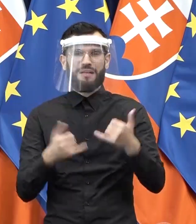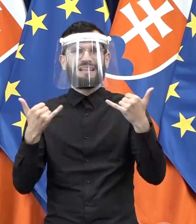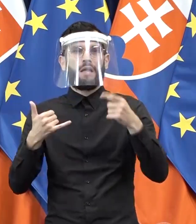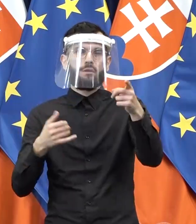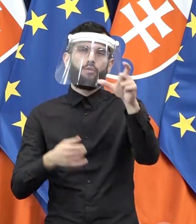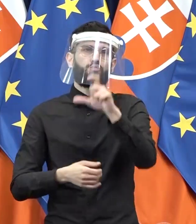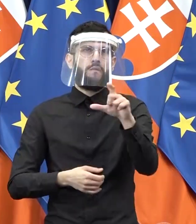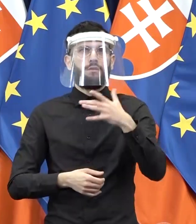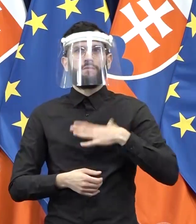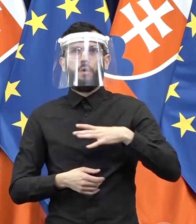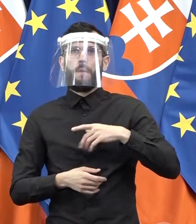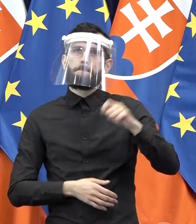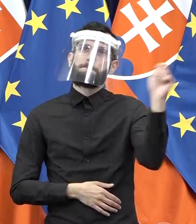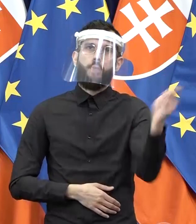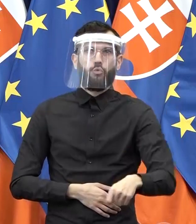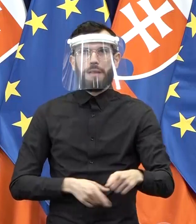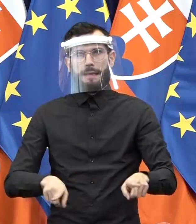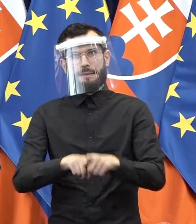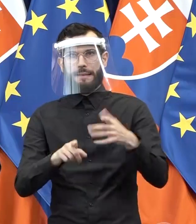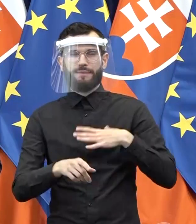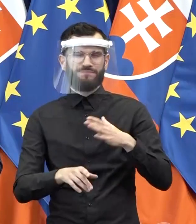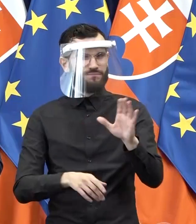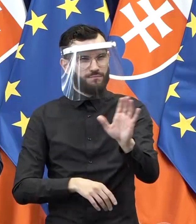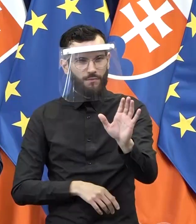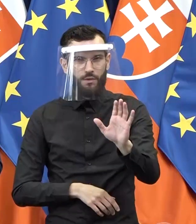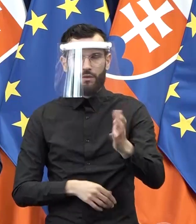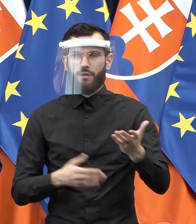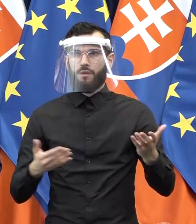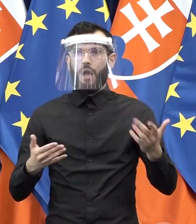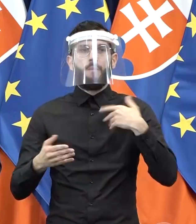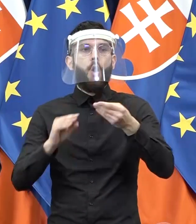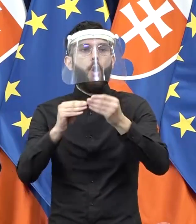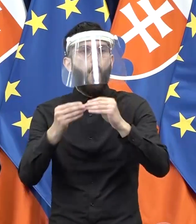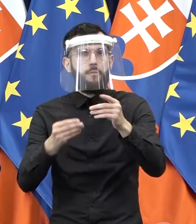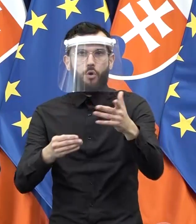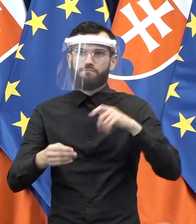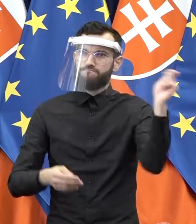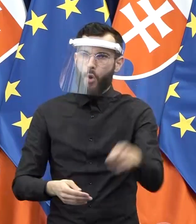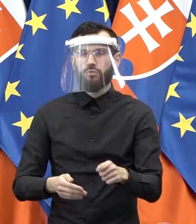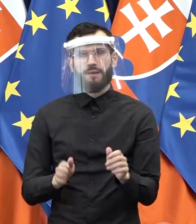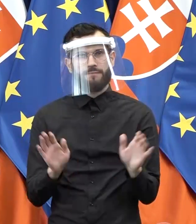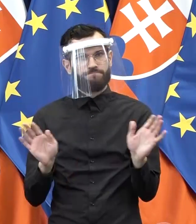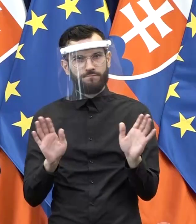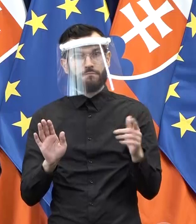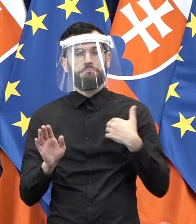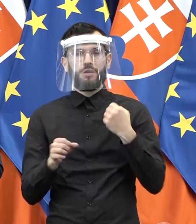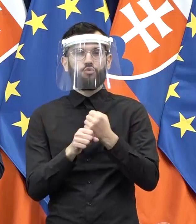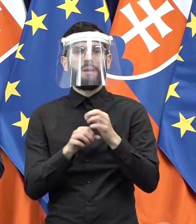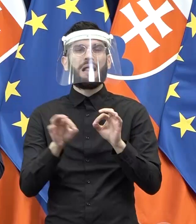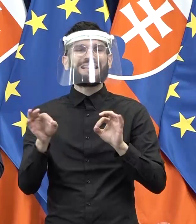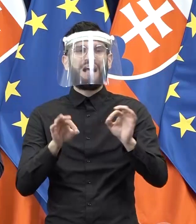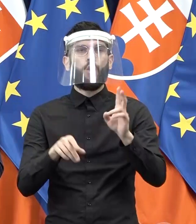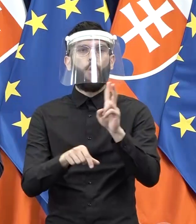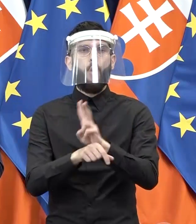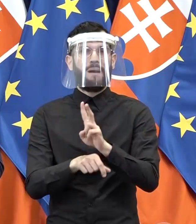účelom dávať nejaké pokuty tým ľuďom alebo tým obchodným reťazstvom. Nastavili sme opatrenia.